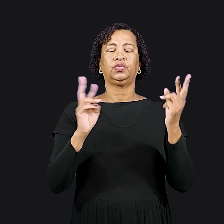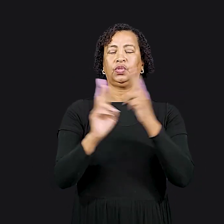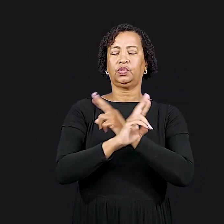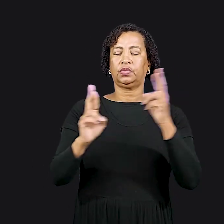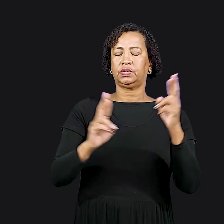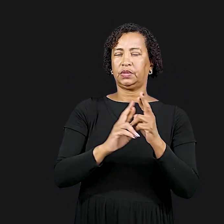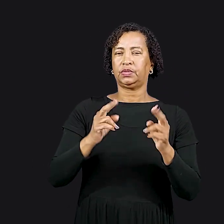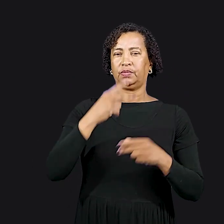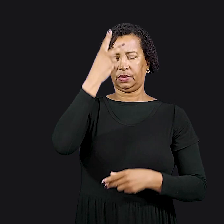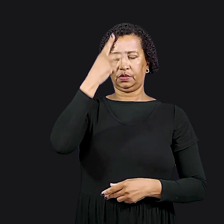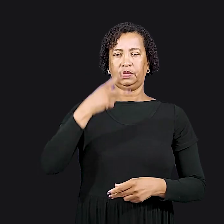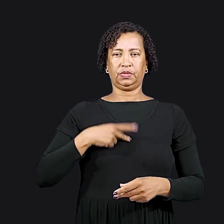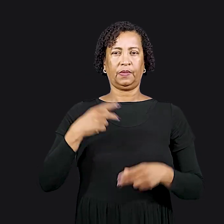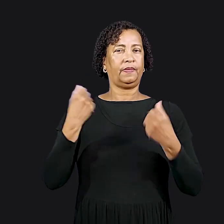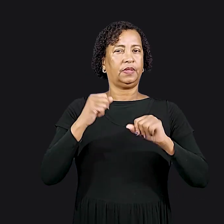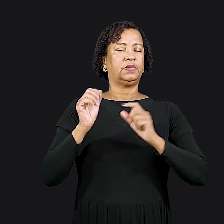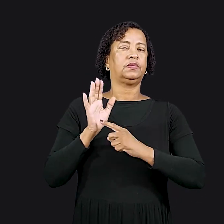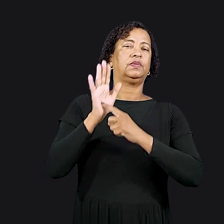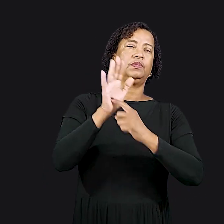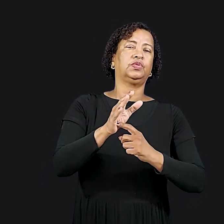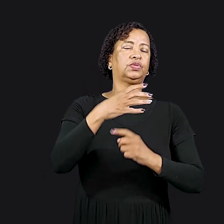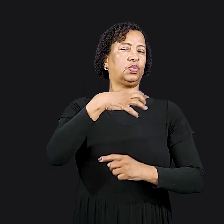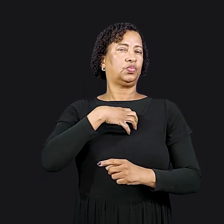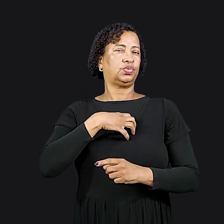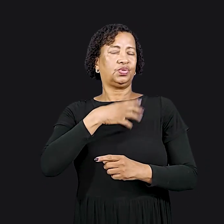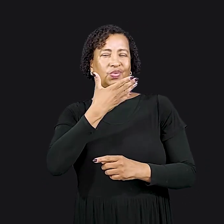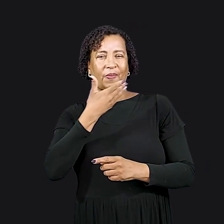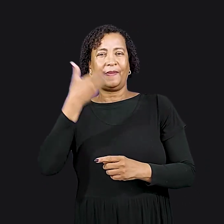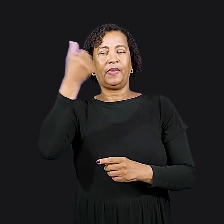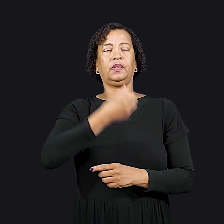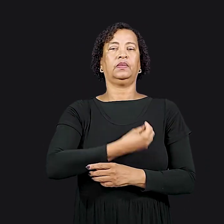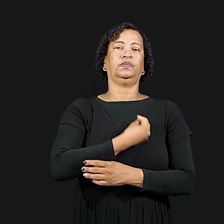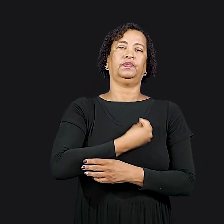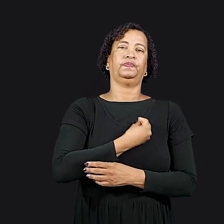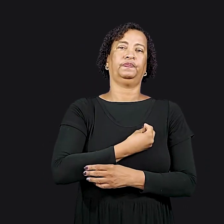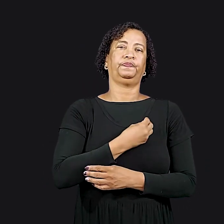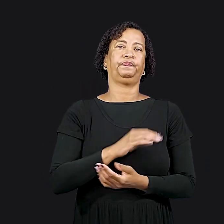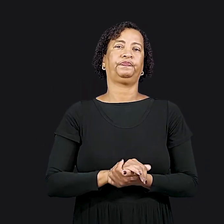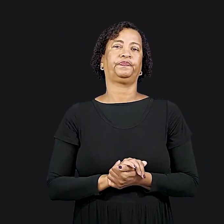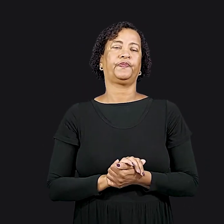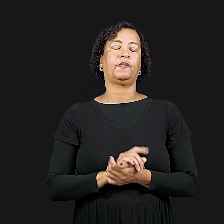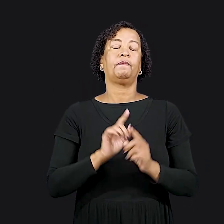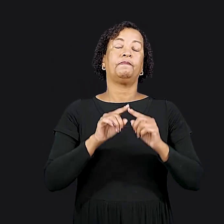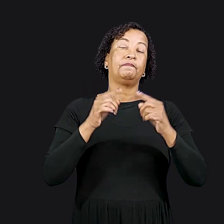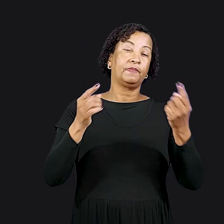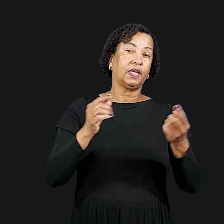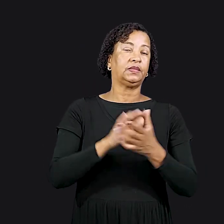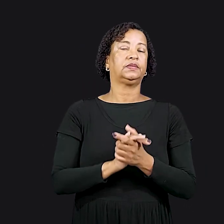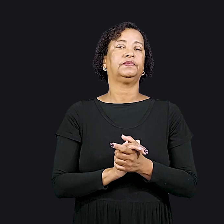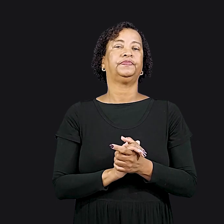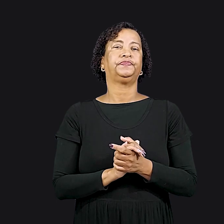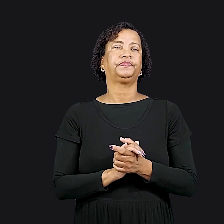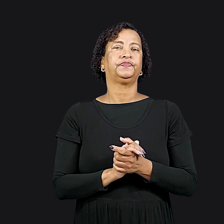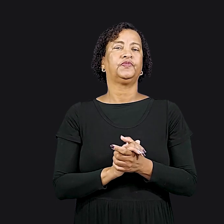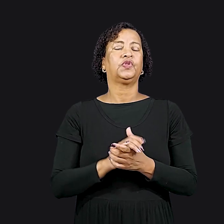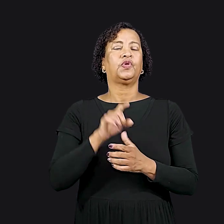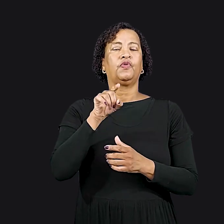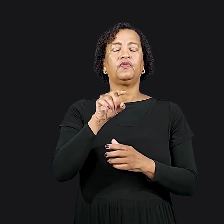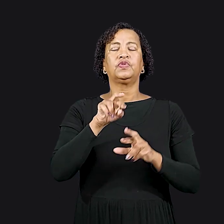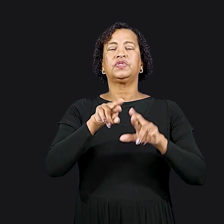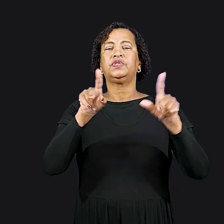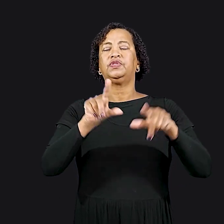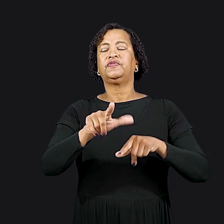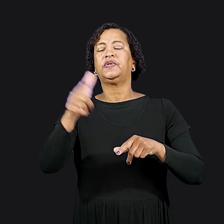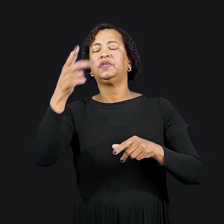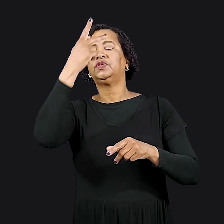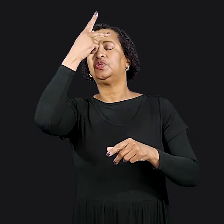nossos relacionamentos pessoais devemos mostrar uma maneira melhor de viver. A questão é, em que você é